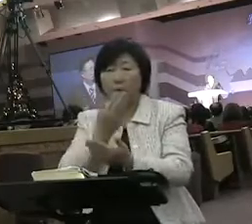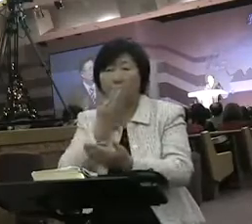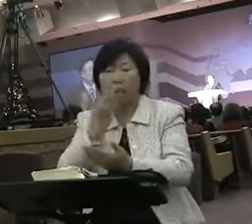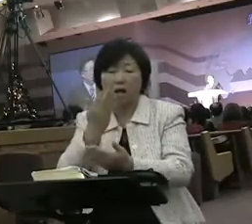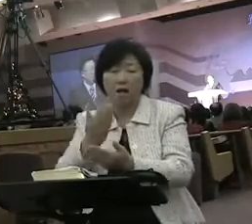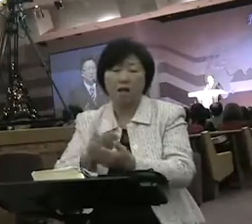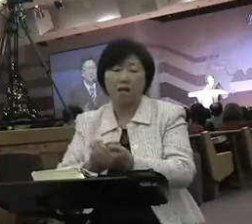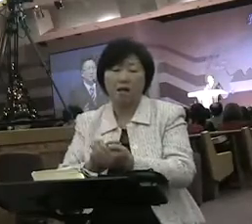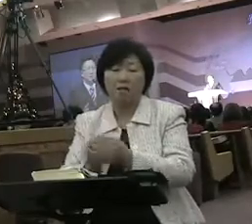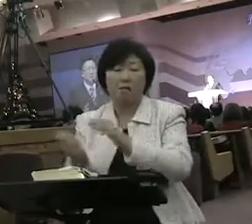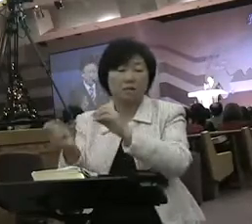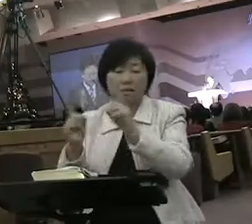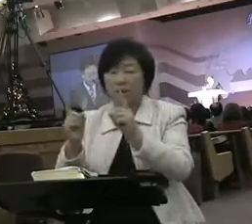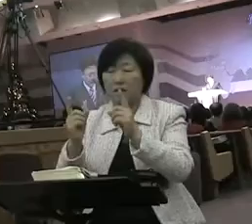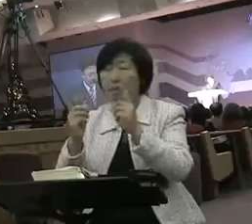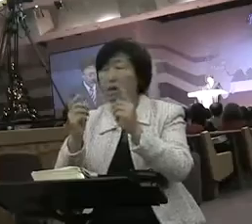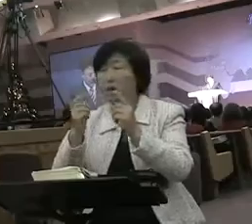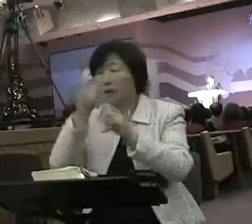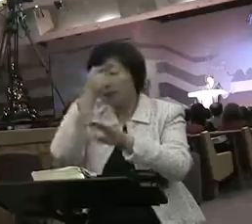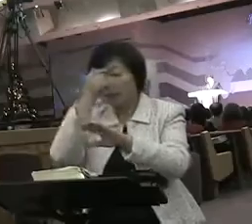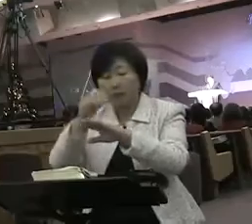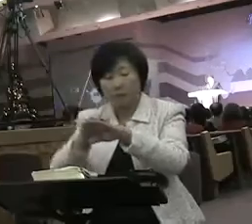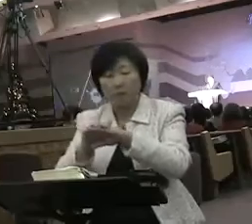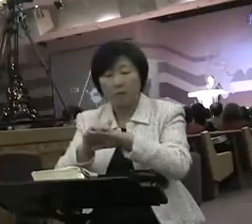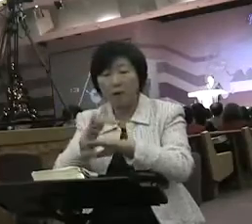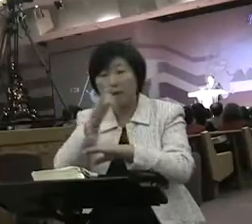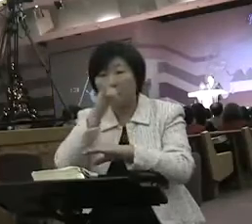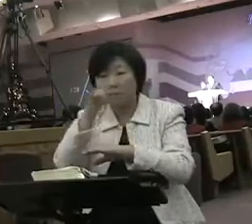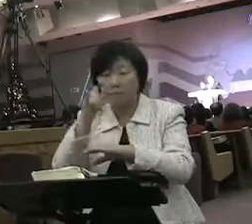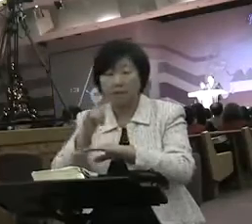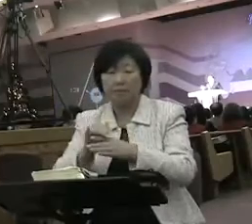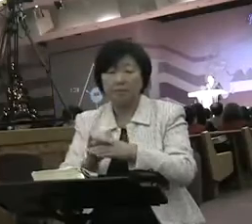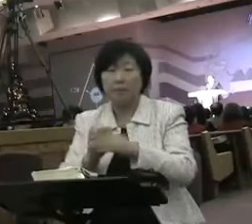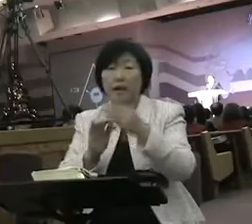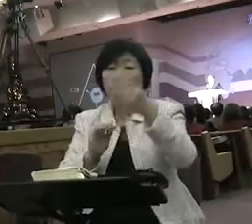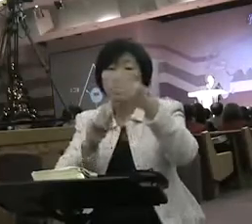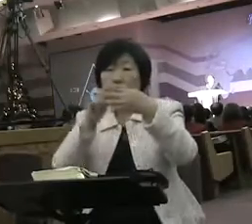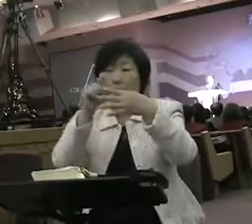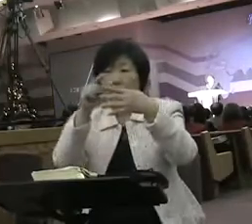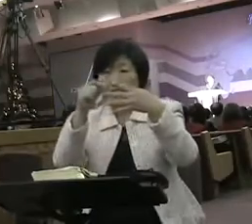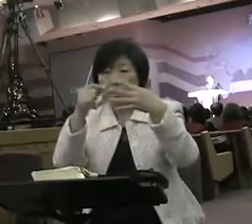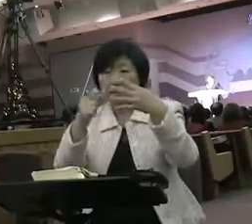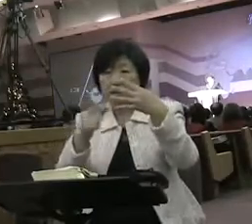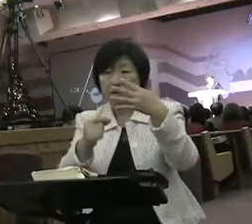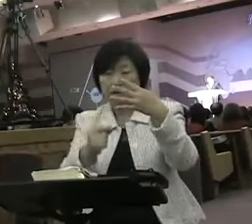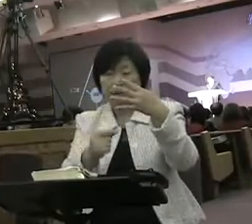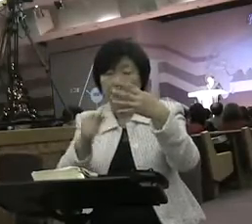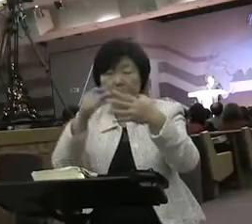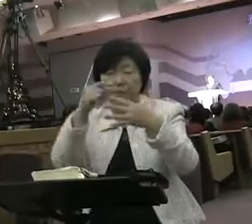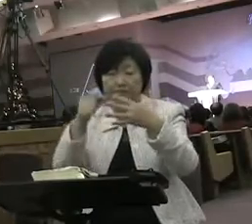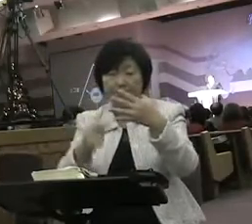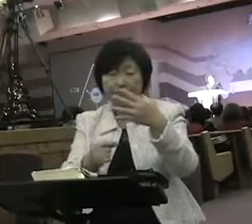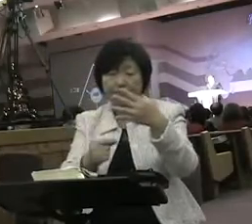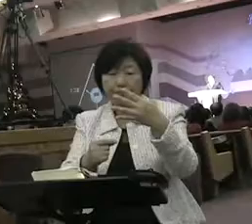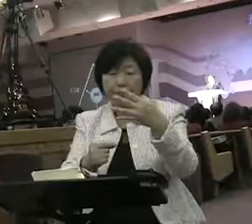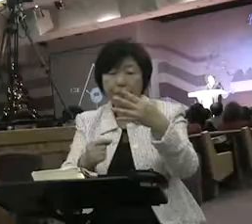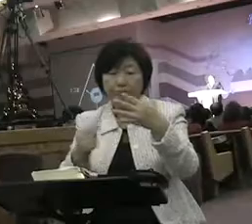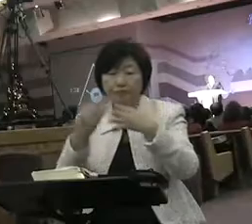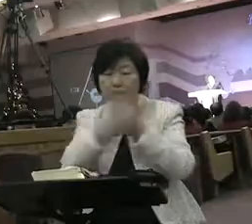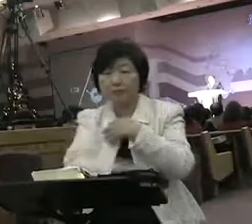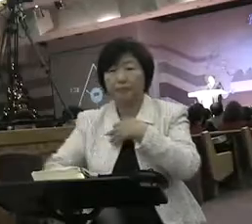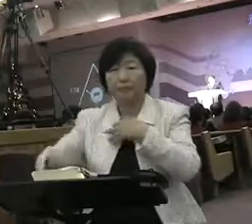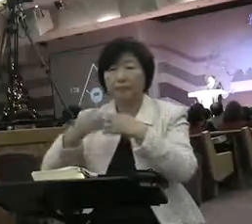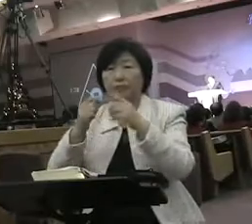해주는 살아있는 예배가 있습니다. 이 네 가지 요소가 바로 건강한 교회가 가지고